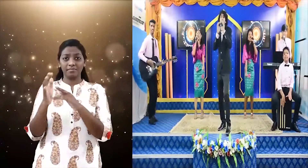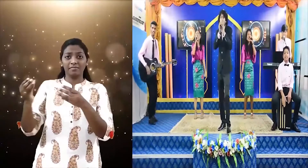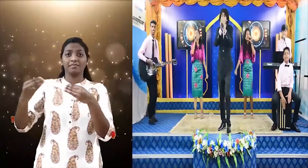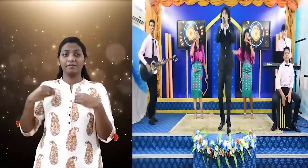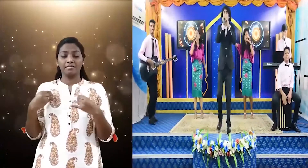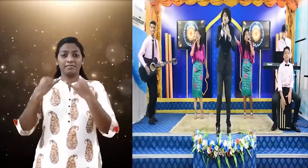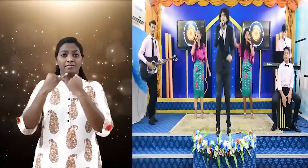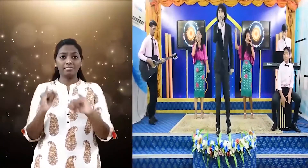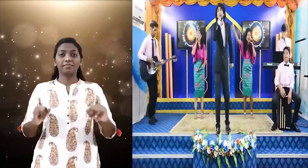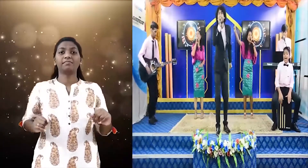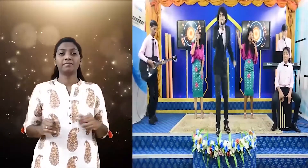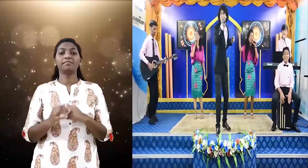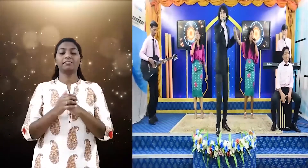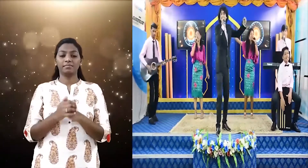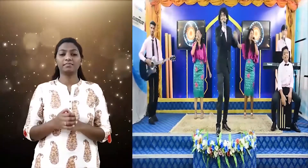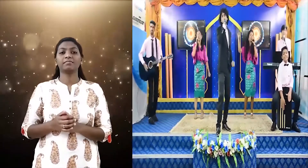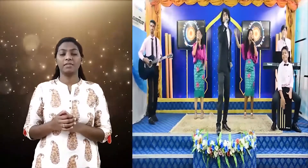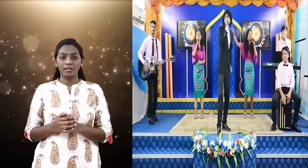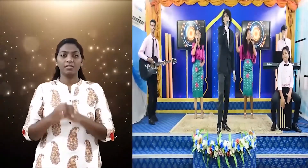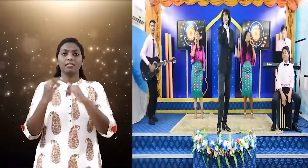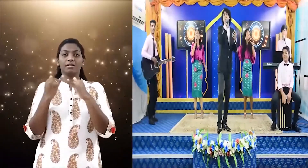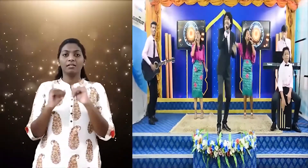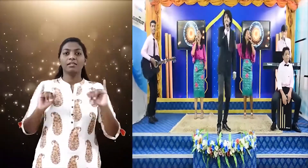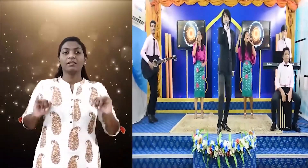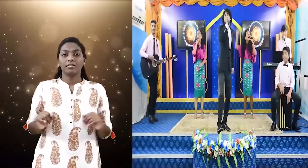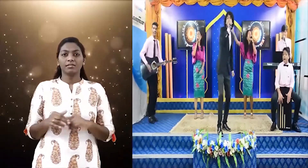आजादी, यीशु में आजादी,